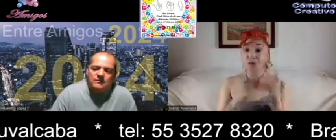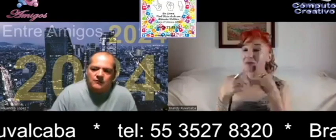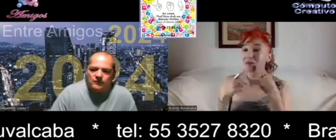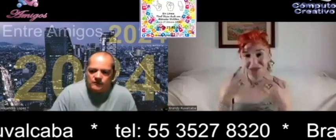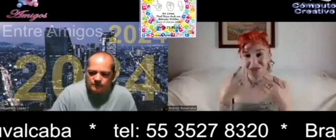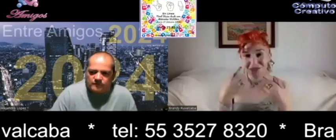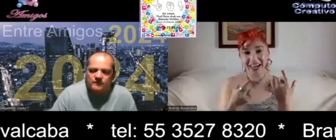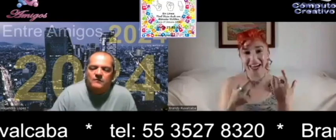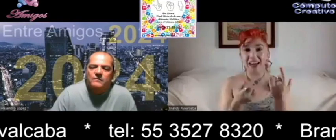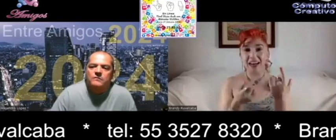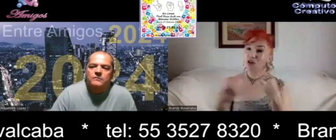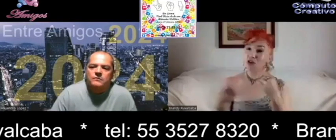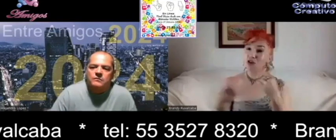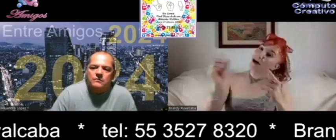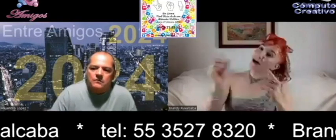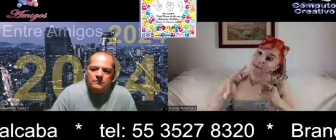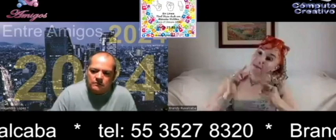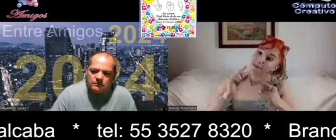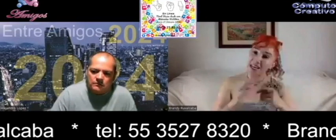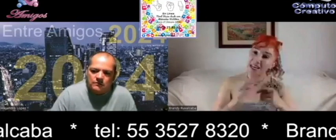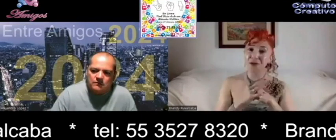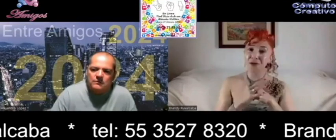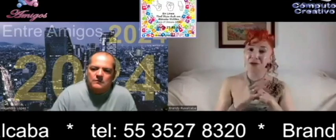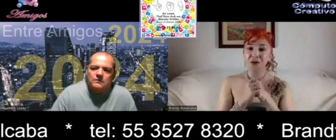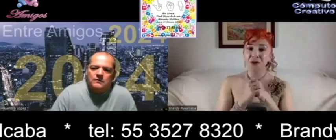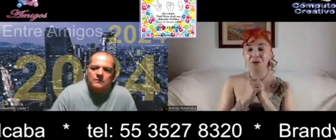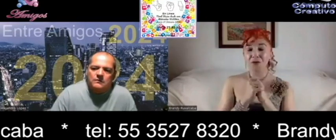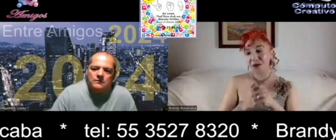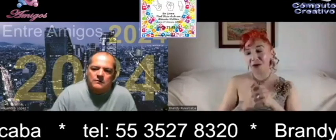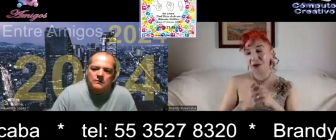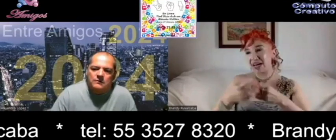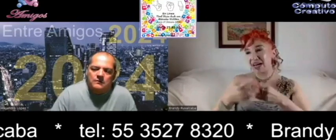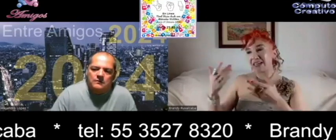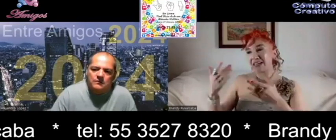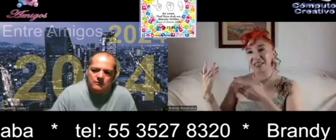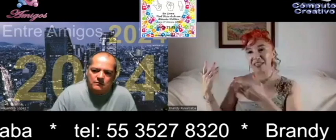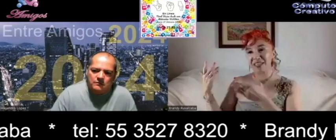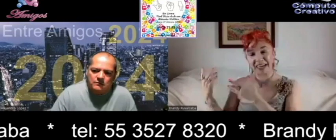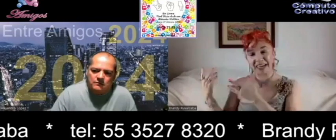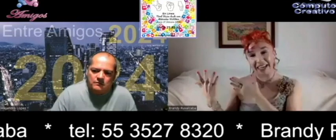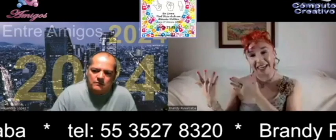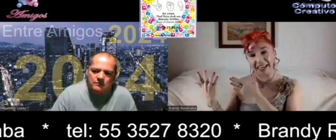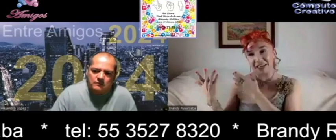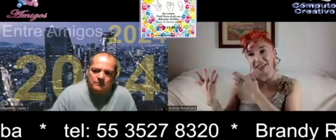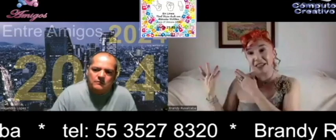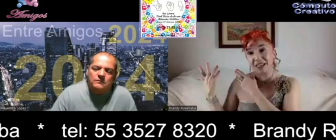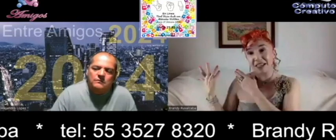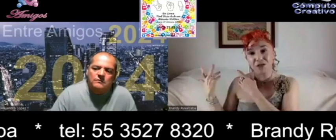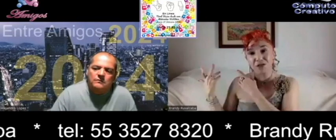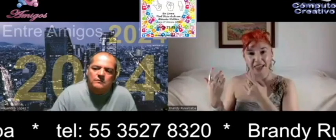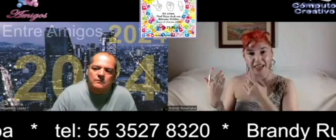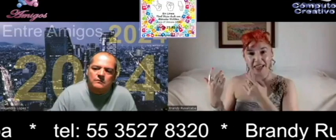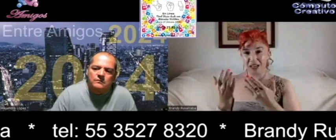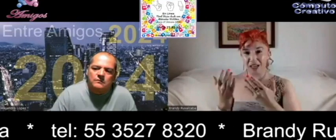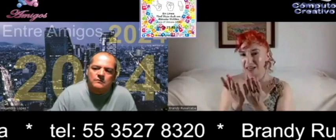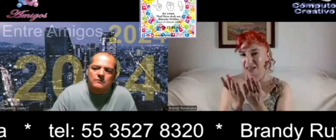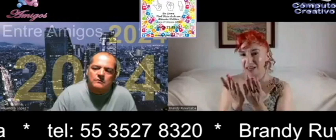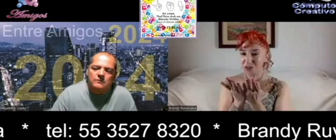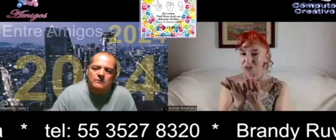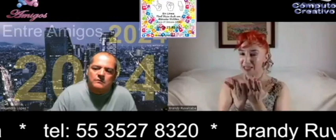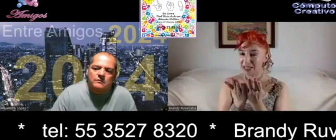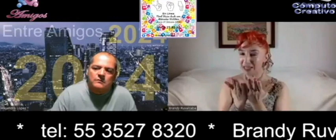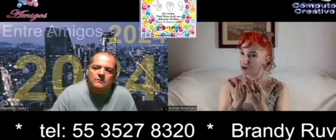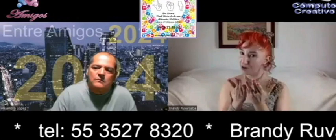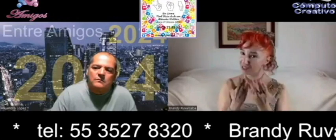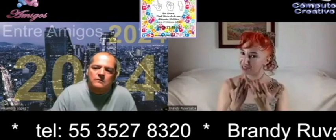de pronunciarla, cómo va cambiando, cómo ya textos que son antiguos, ahorita los lees en el mismo idioma